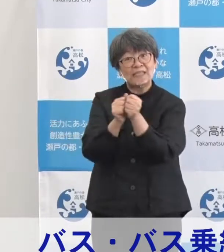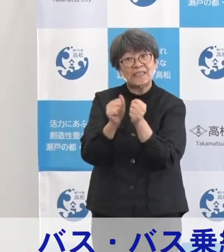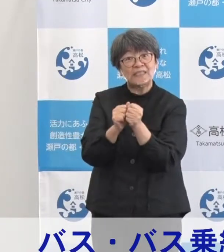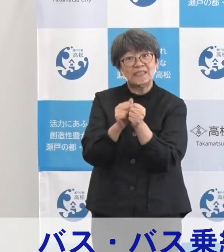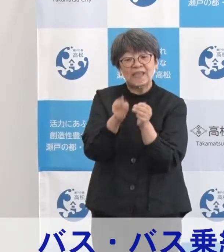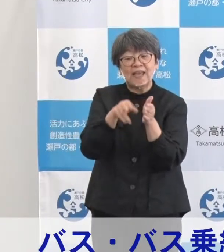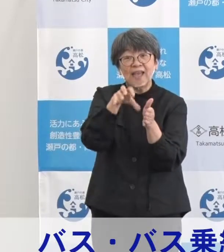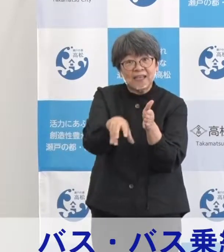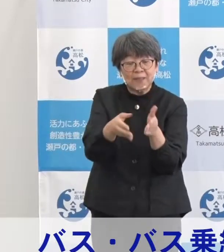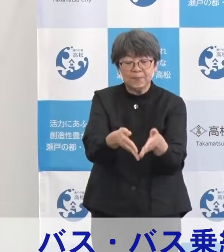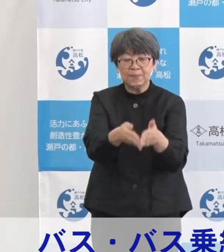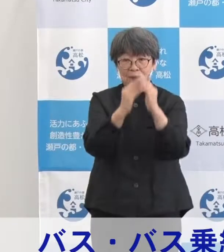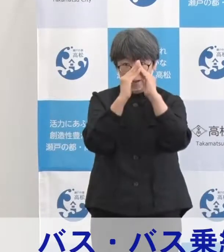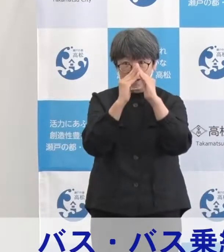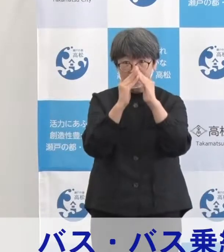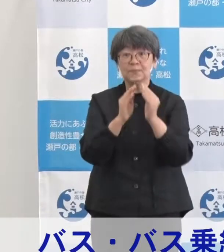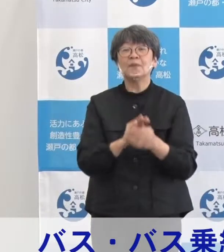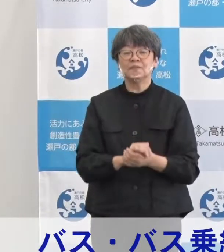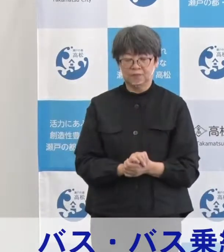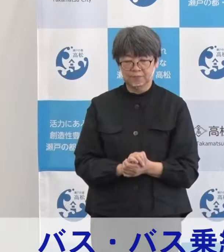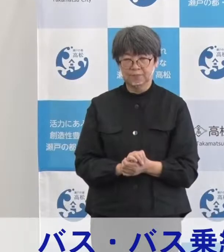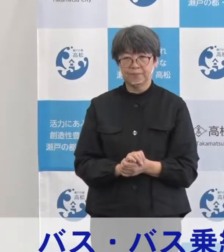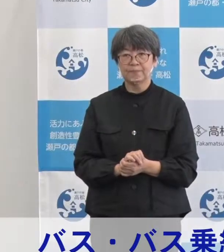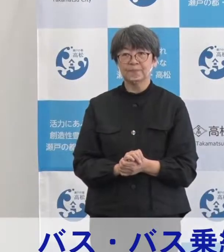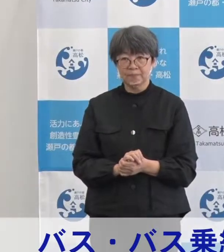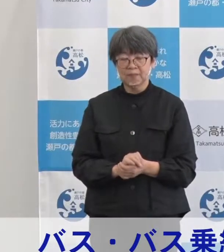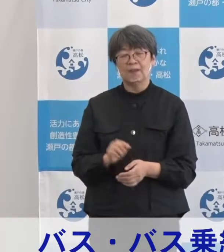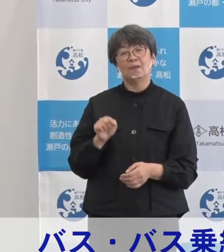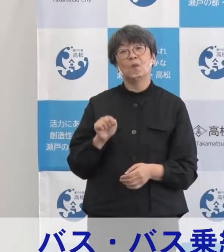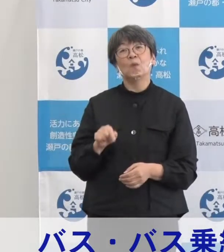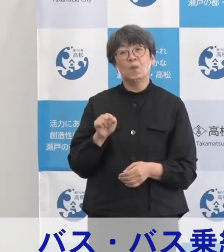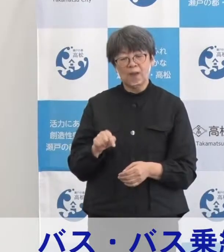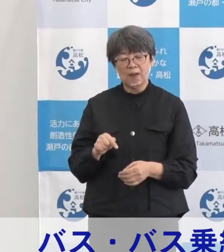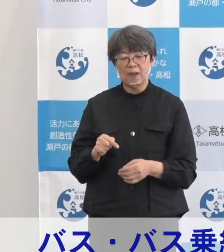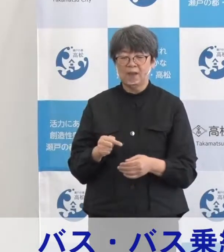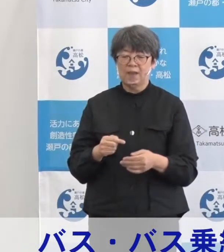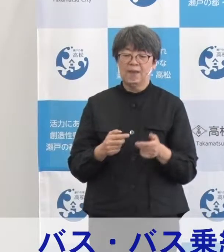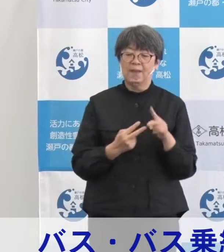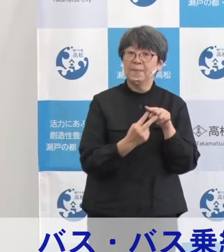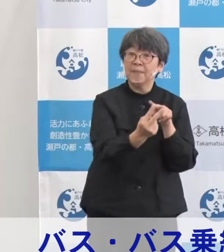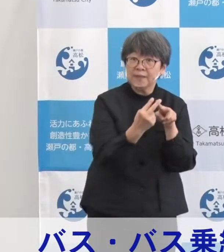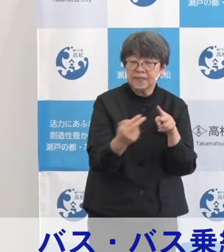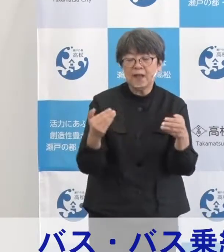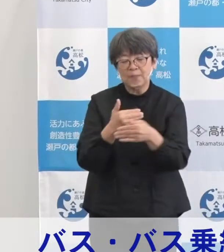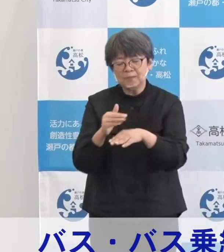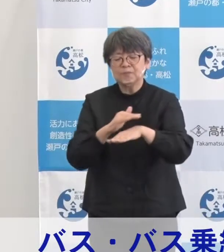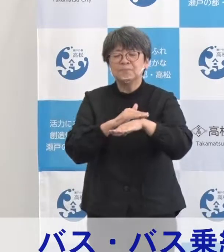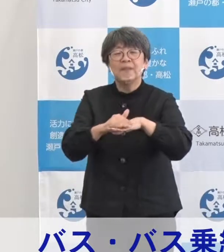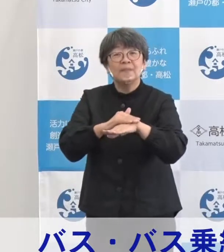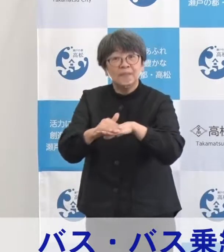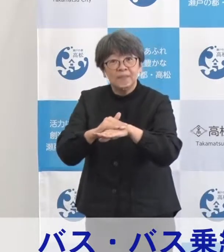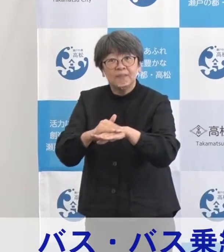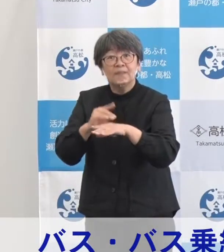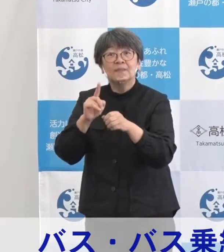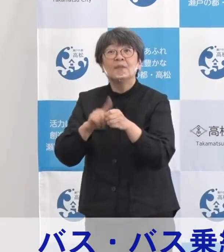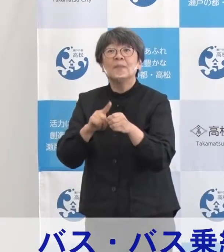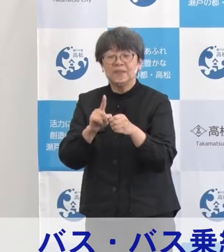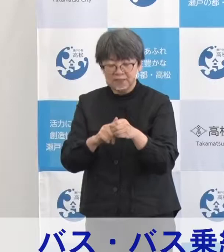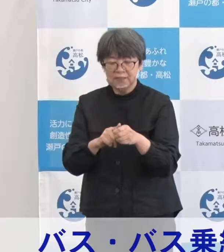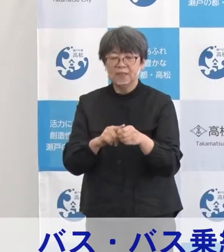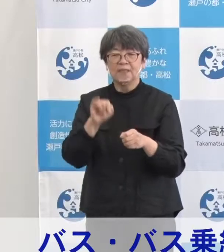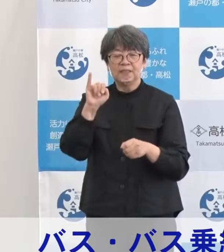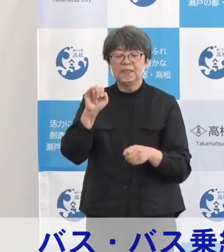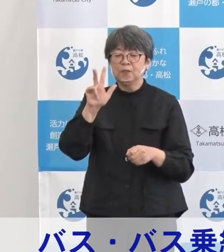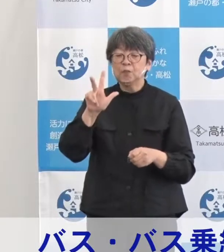いうものでございますまた本誌は公共交通の利用促進策といたしましてことでのイルカカードを活用